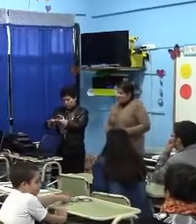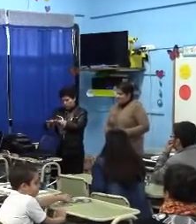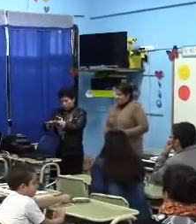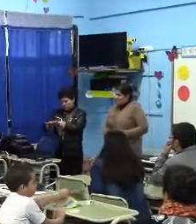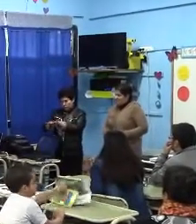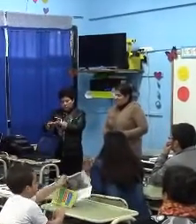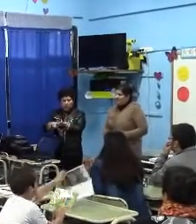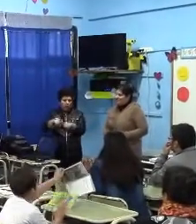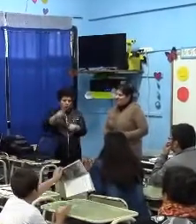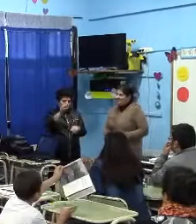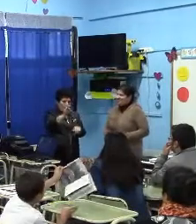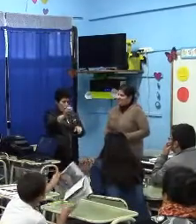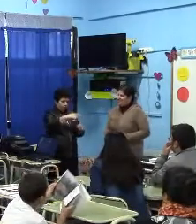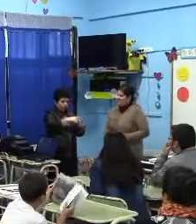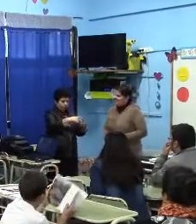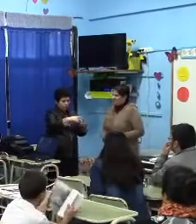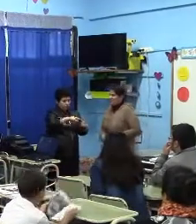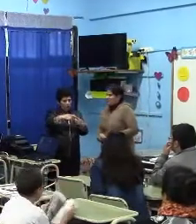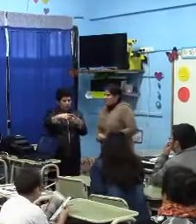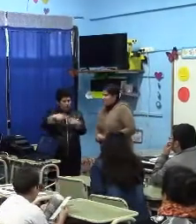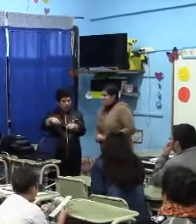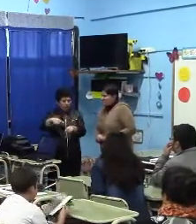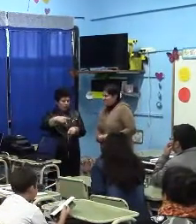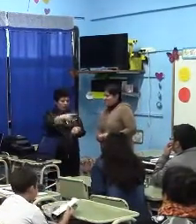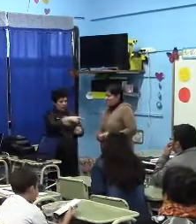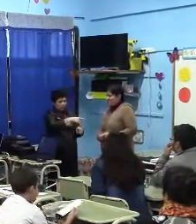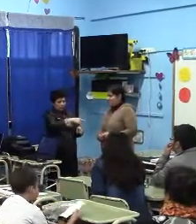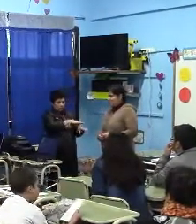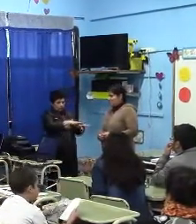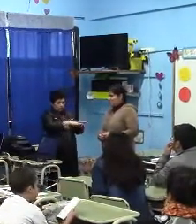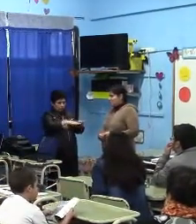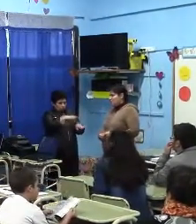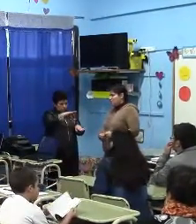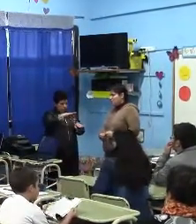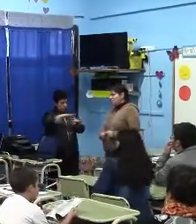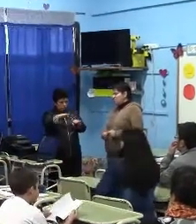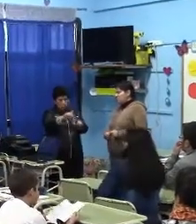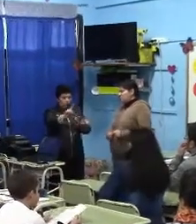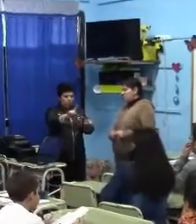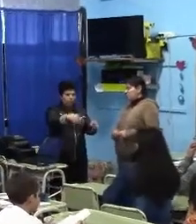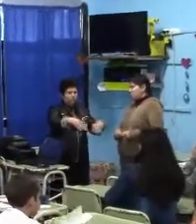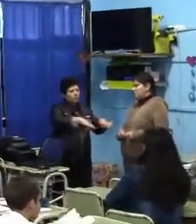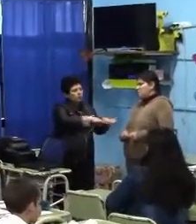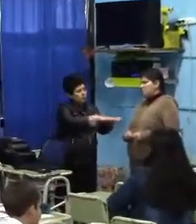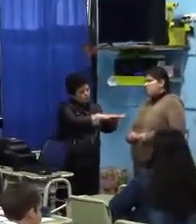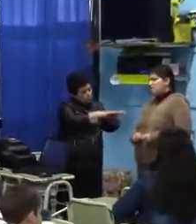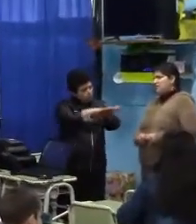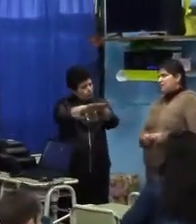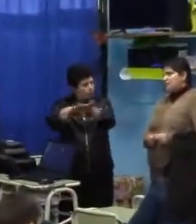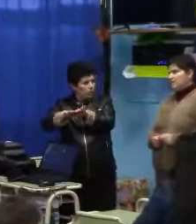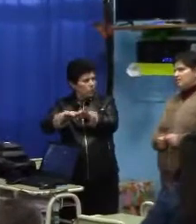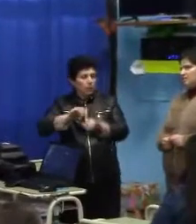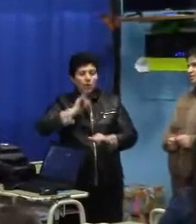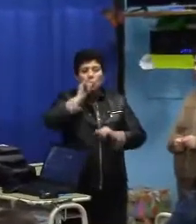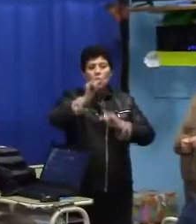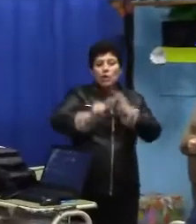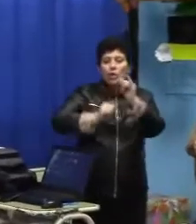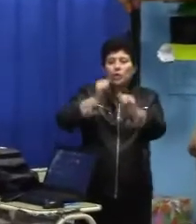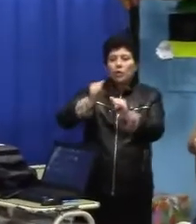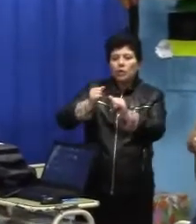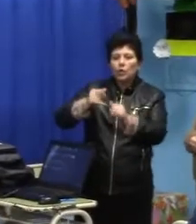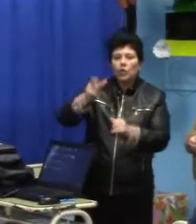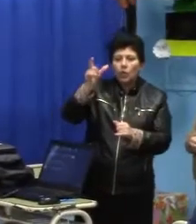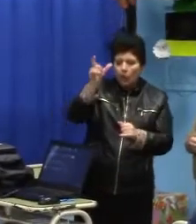tratarlos diferente. Sí. Para que no se sientan desiguales. Es igual. Es lo mismo, por eso yo le digo cómo hacen ustedes acá. Acá